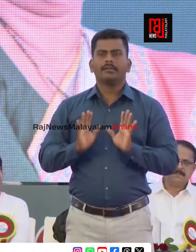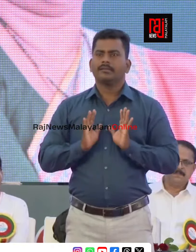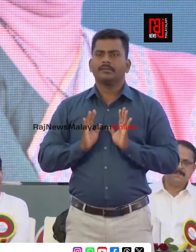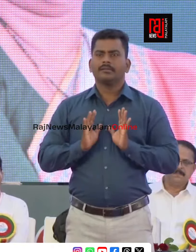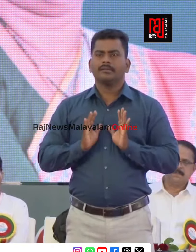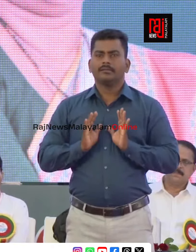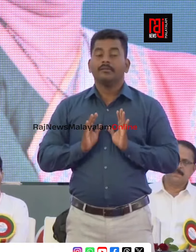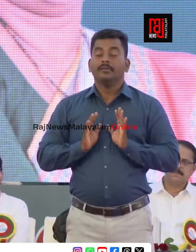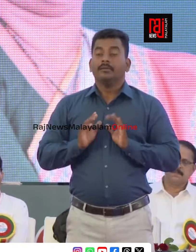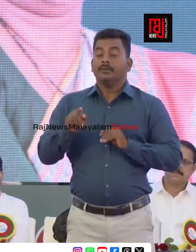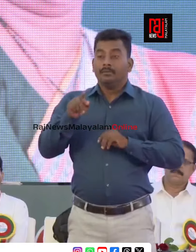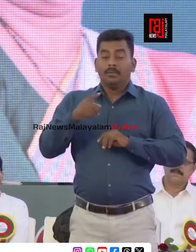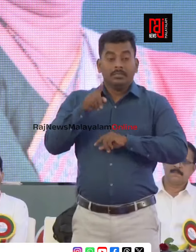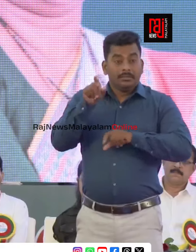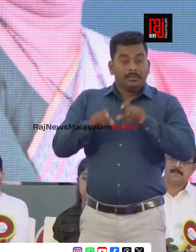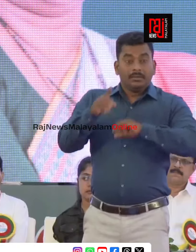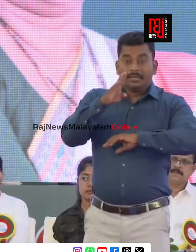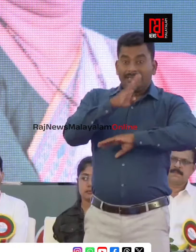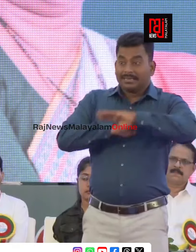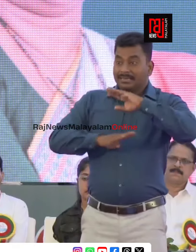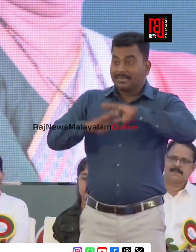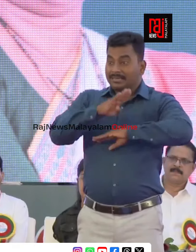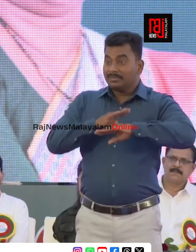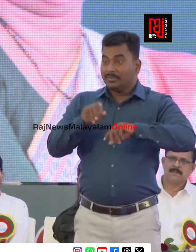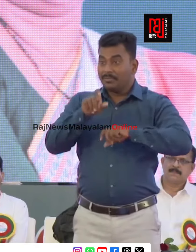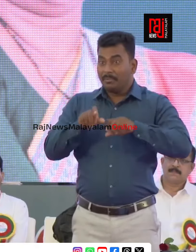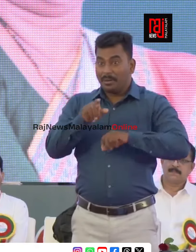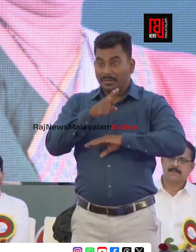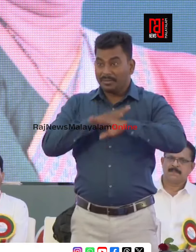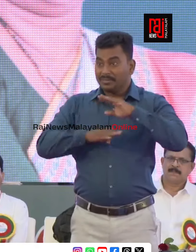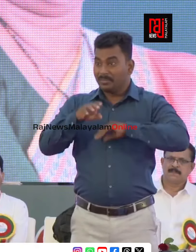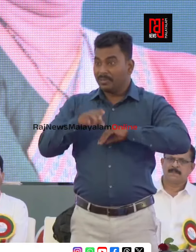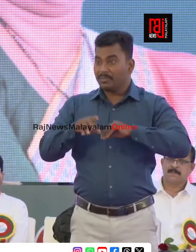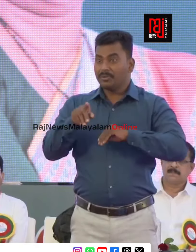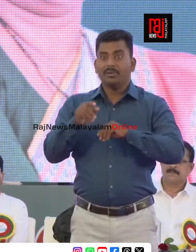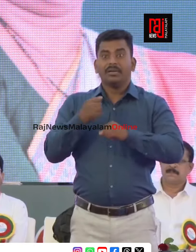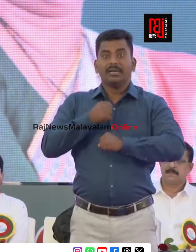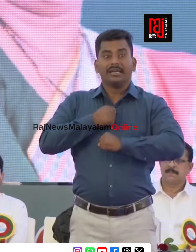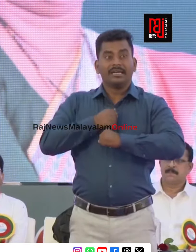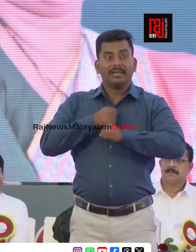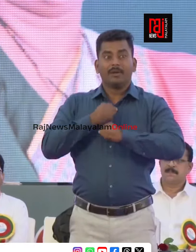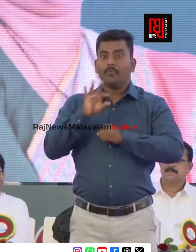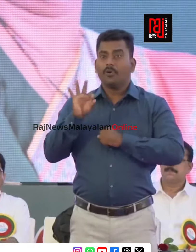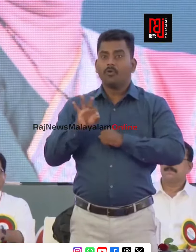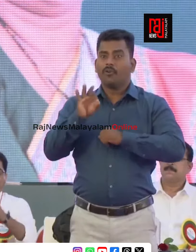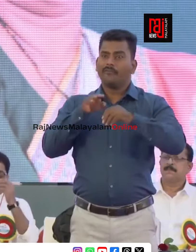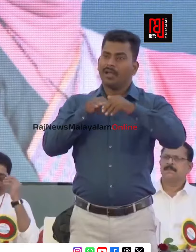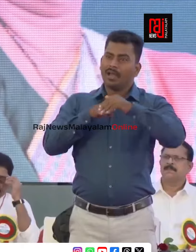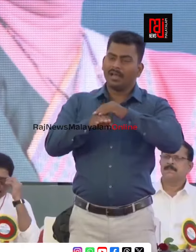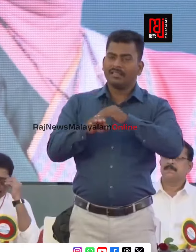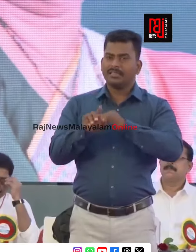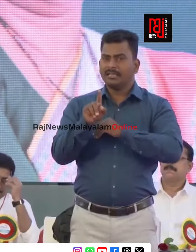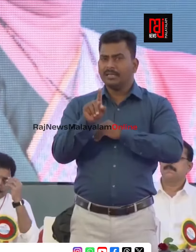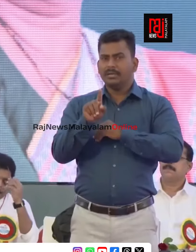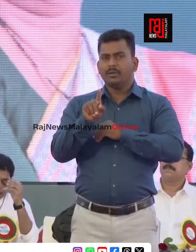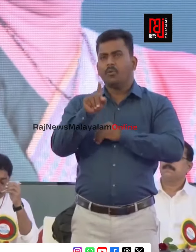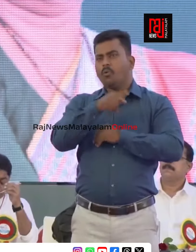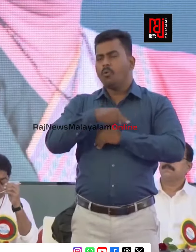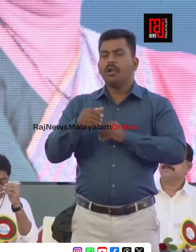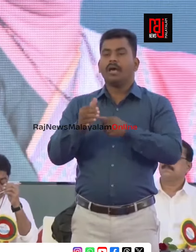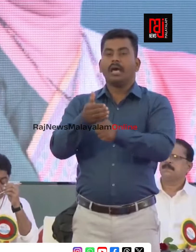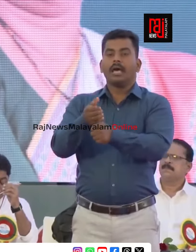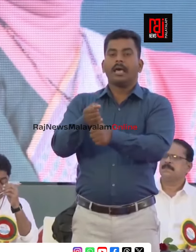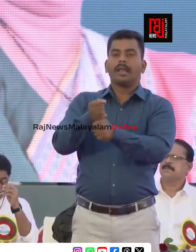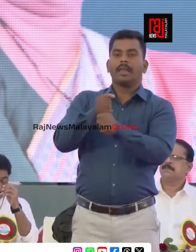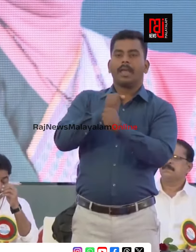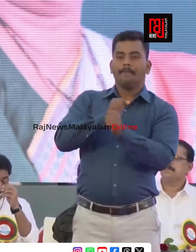ഭിന്നശേഷിക്കാരായ അഗതികൾക്കും അനാഥർക്കും 14 സർക്കാർ സ്ഥാപനങ്ങൾ വഴി പുനരധിവാസ